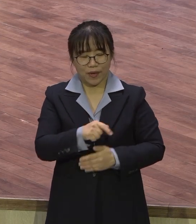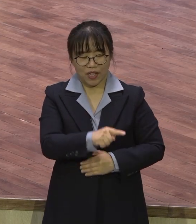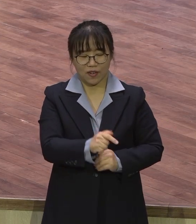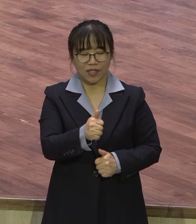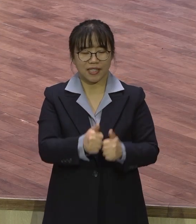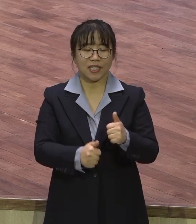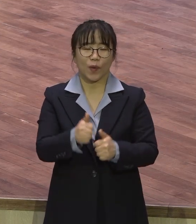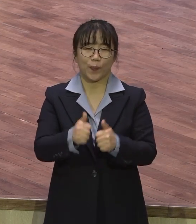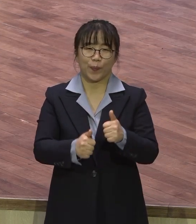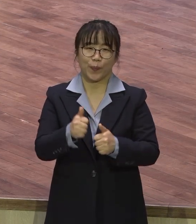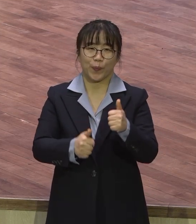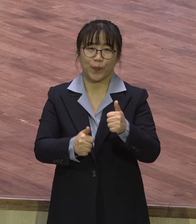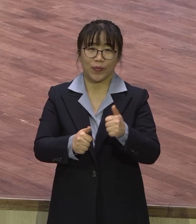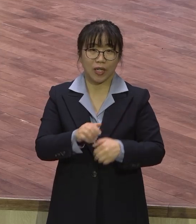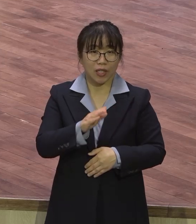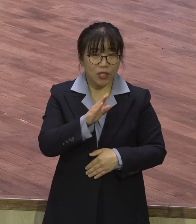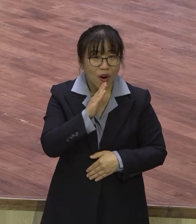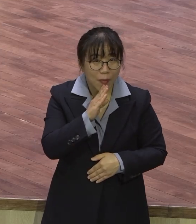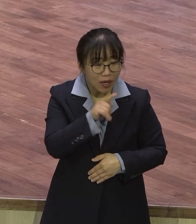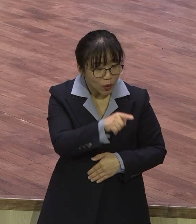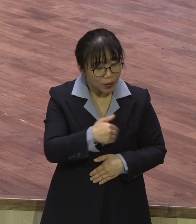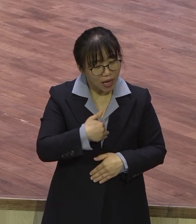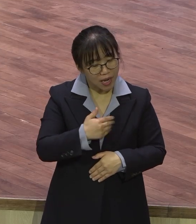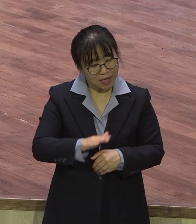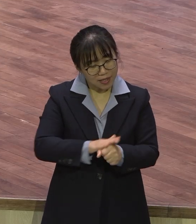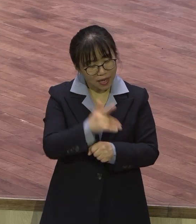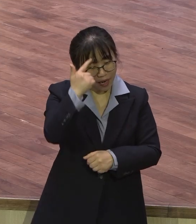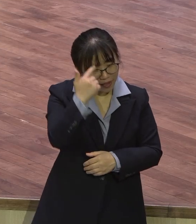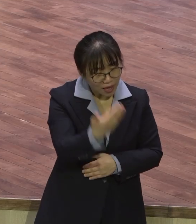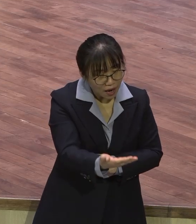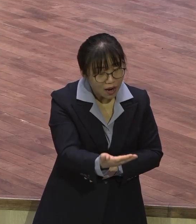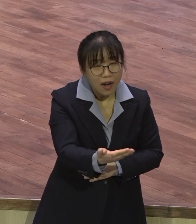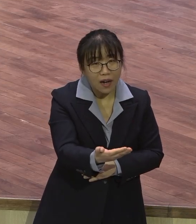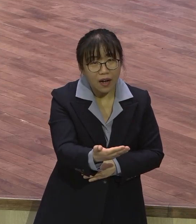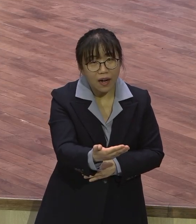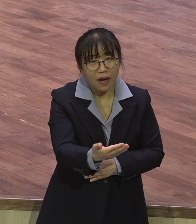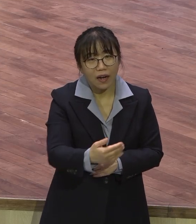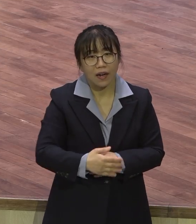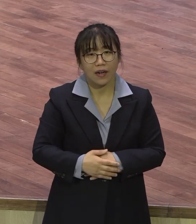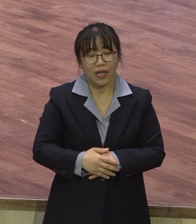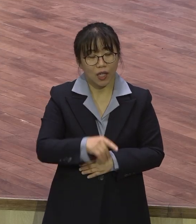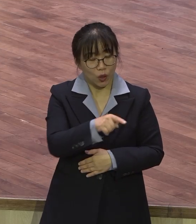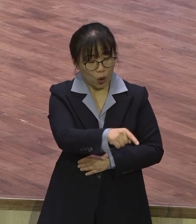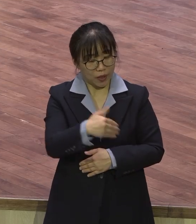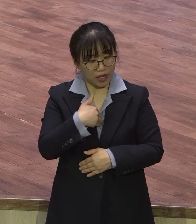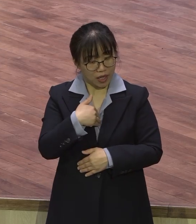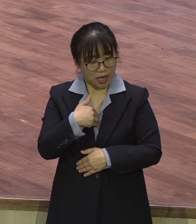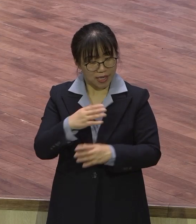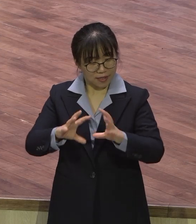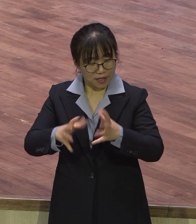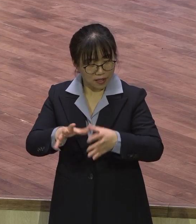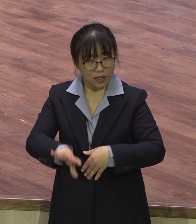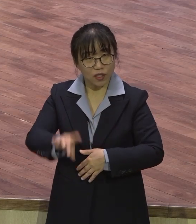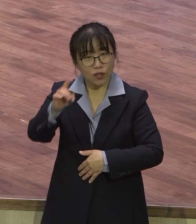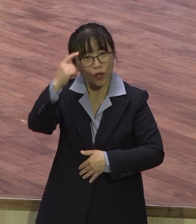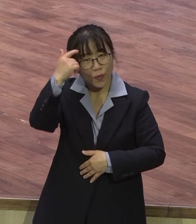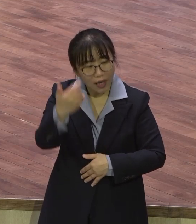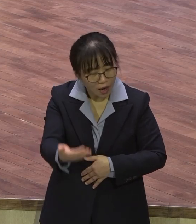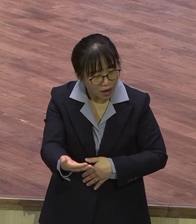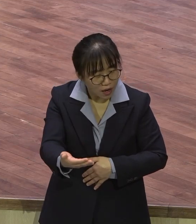그랬어요 너 정말 나를 사랑하냐 나를 인생에 제 우선순위를 두냐 너